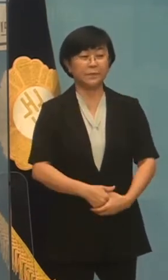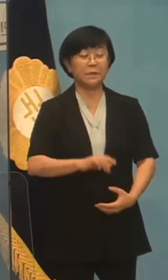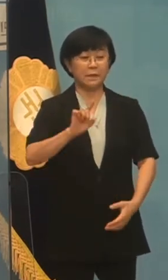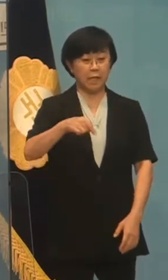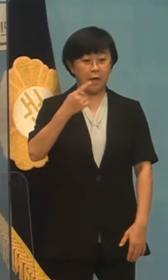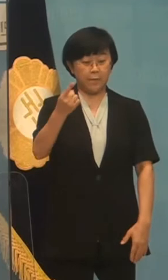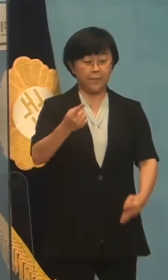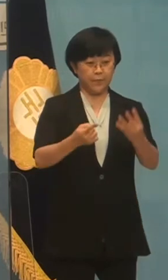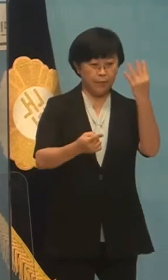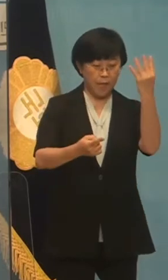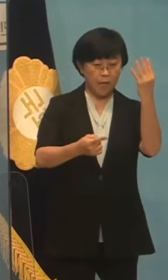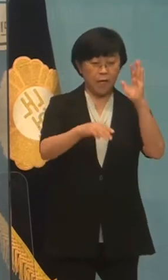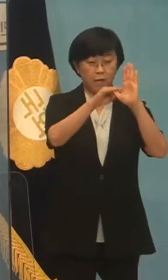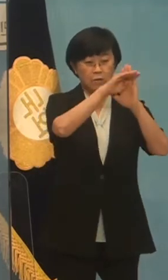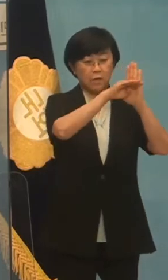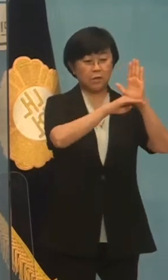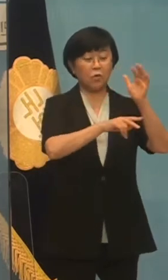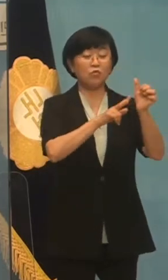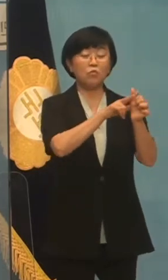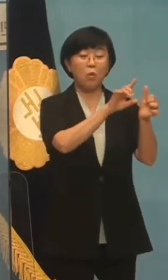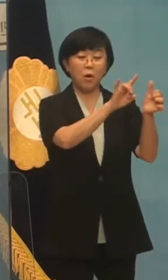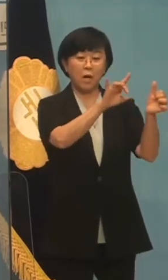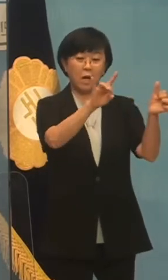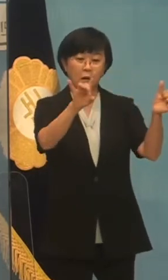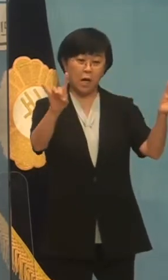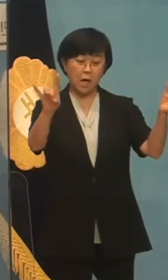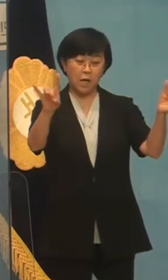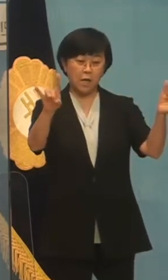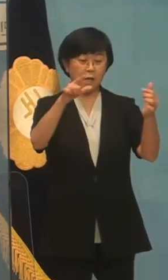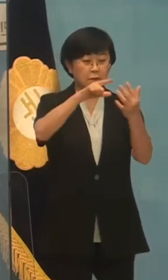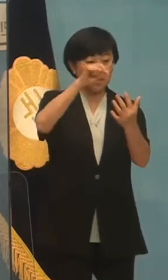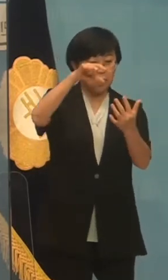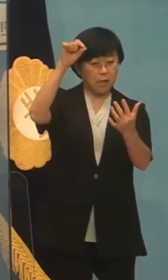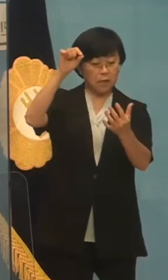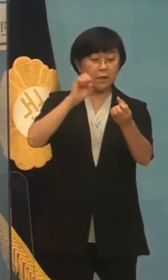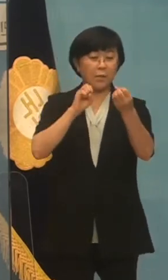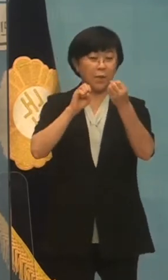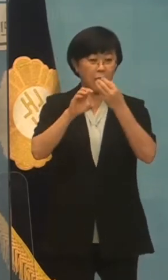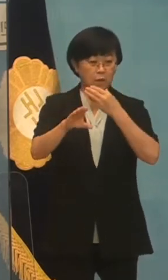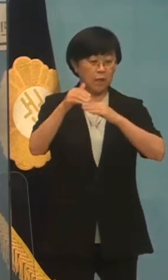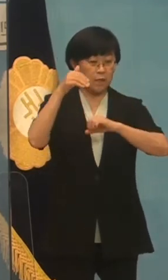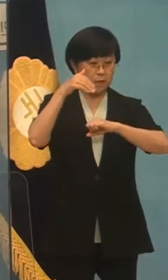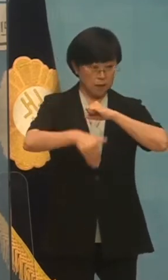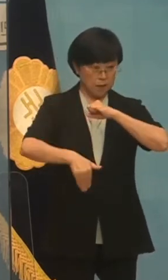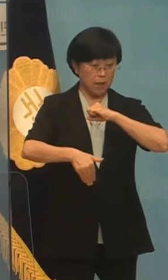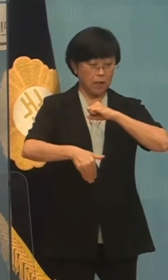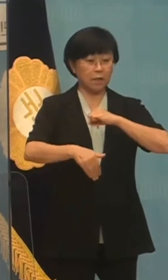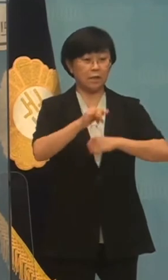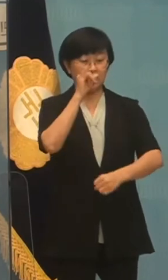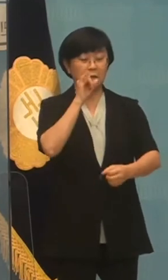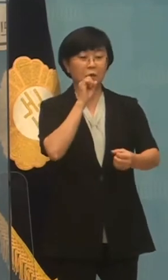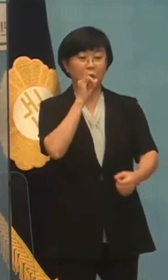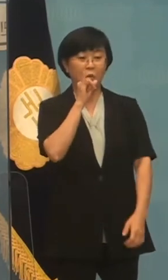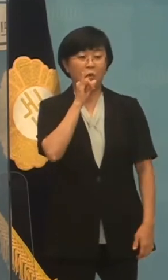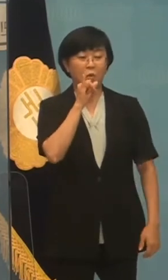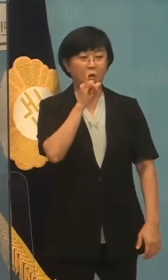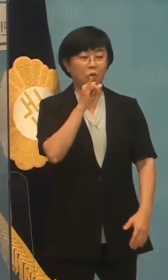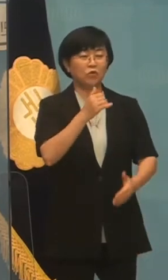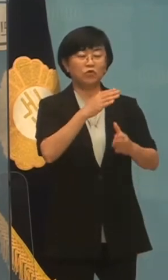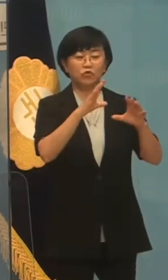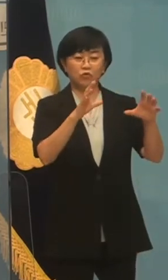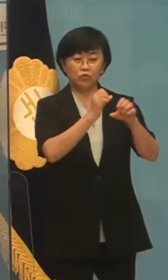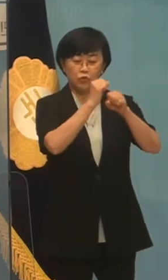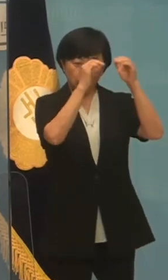이어서 4개의 현안에 대해 후보별 한 개씩 선택하여 답변하는 현안 질문을 진행하며 주요